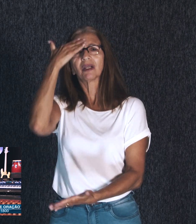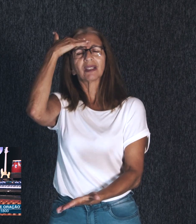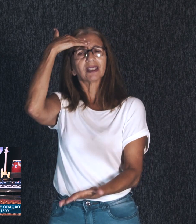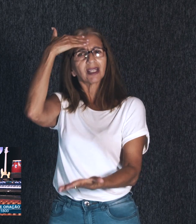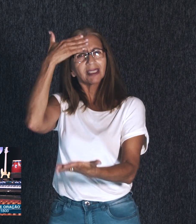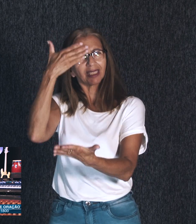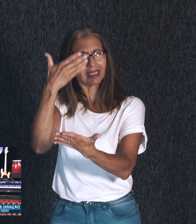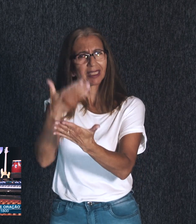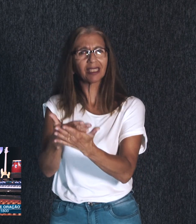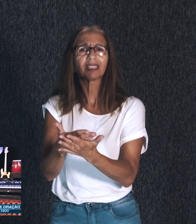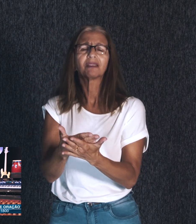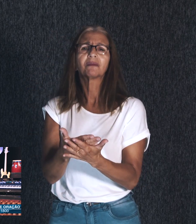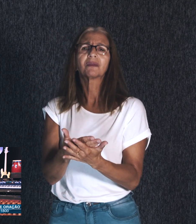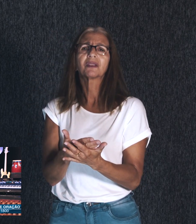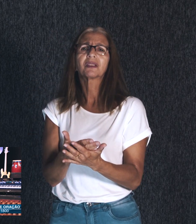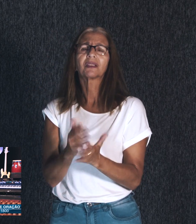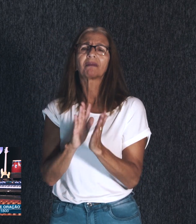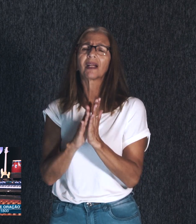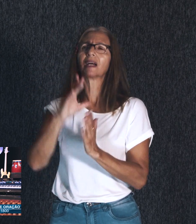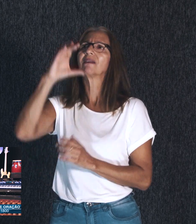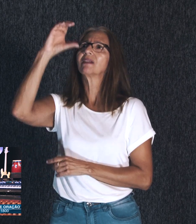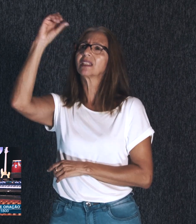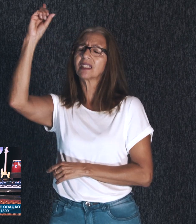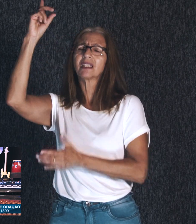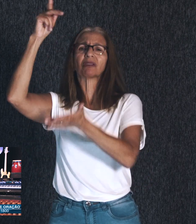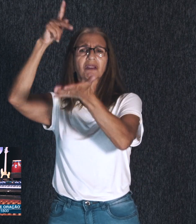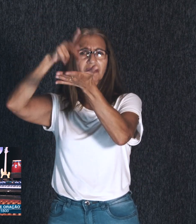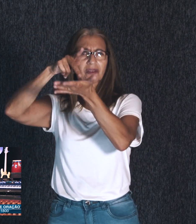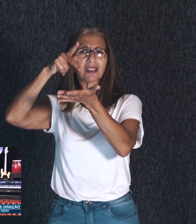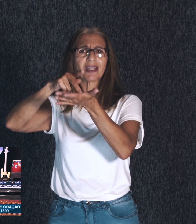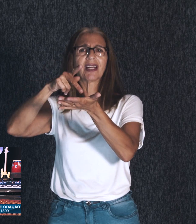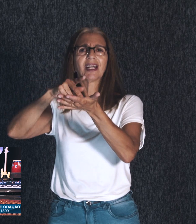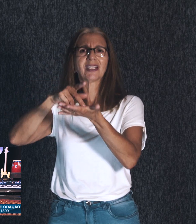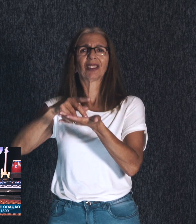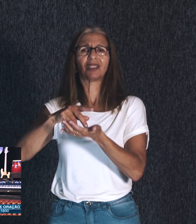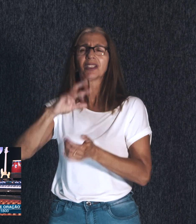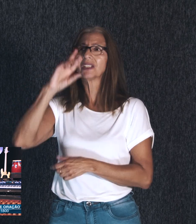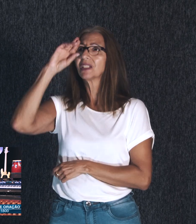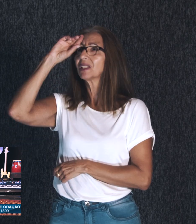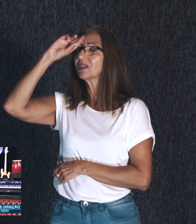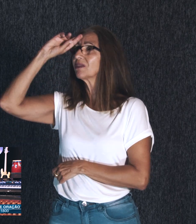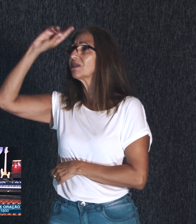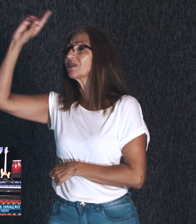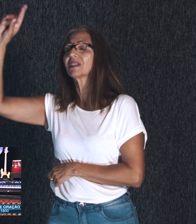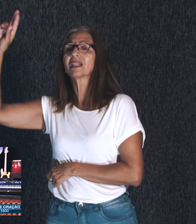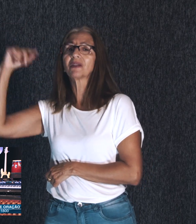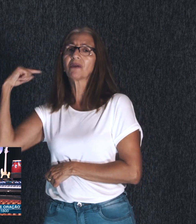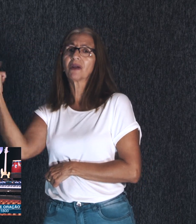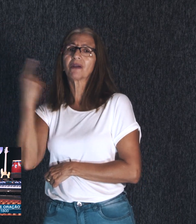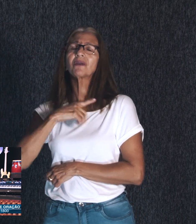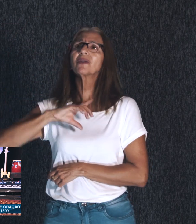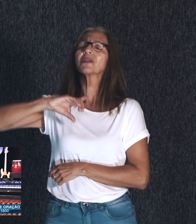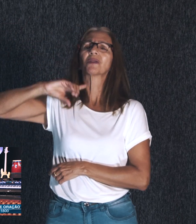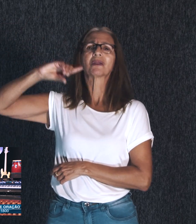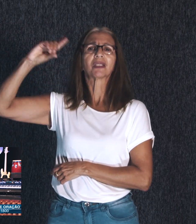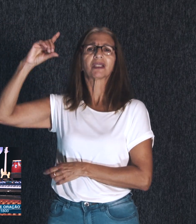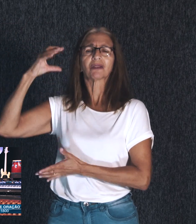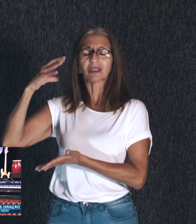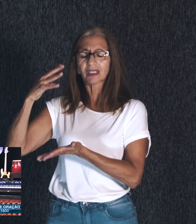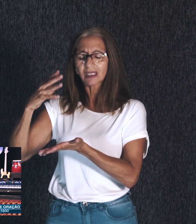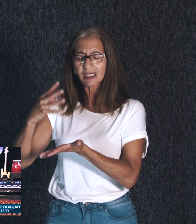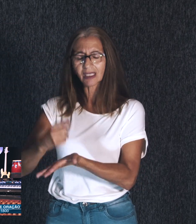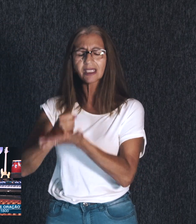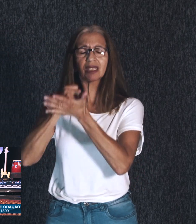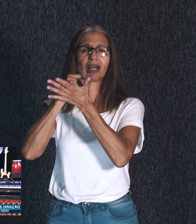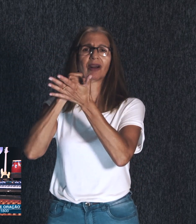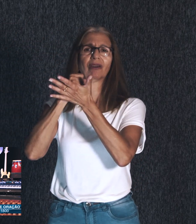Senhor. Pois eu sou o Senhor, o seu Deus, o Santo de Israel, o seu Salvador. Obrigado,